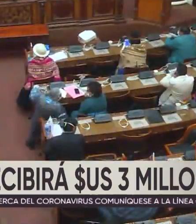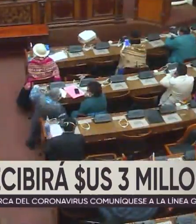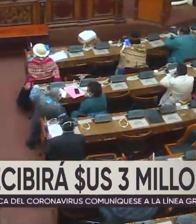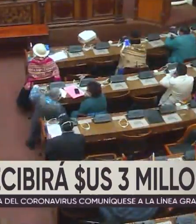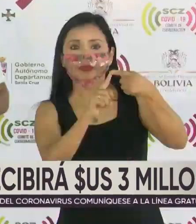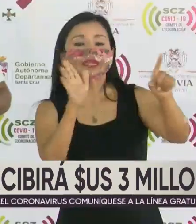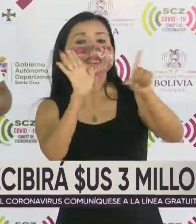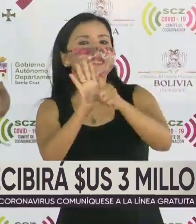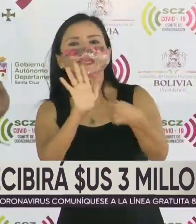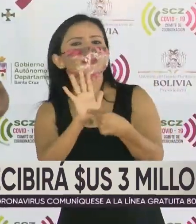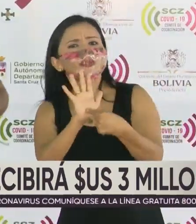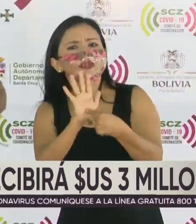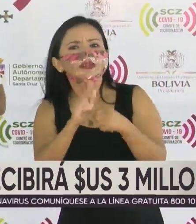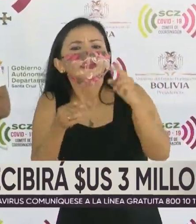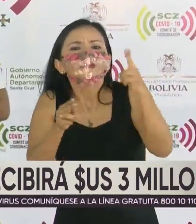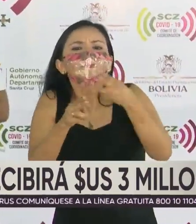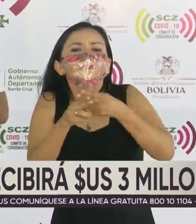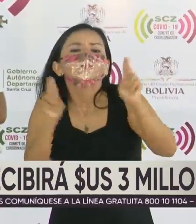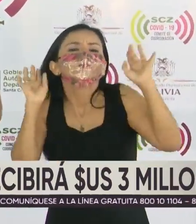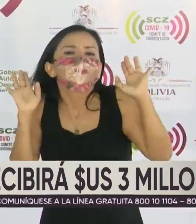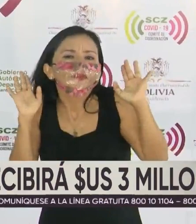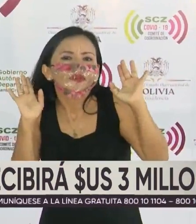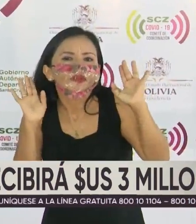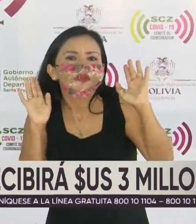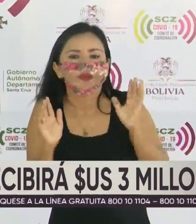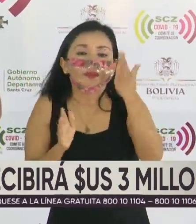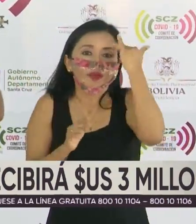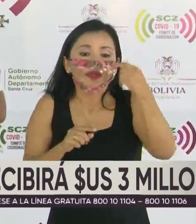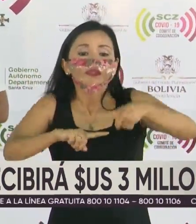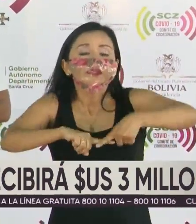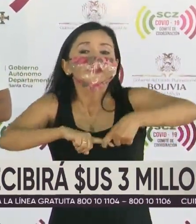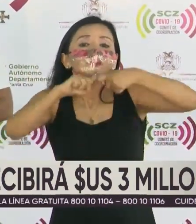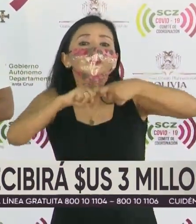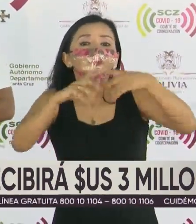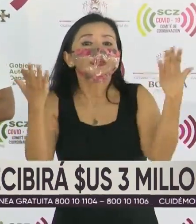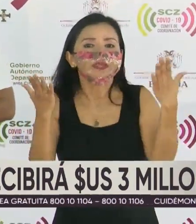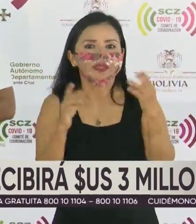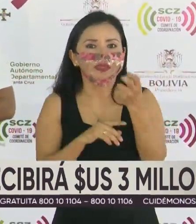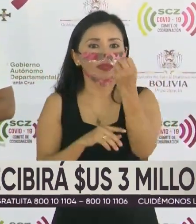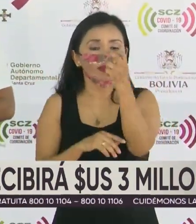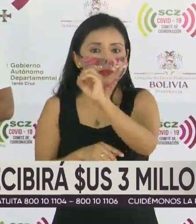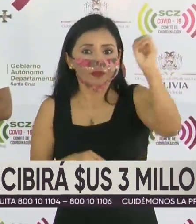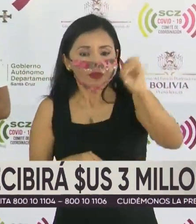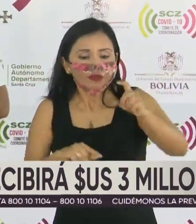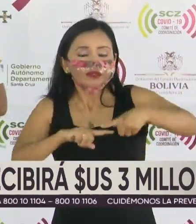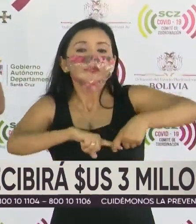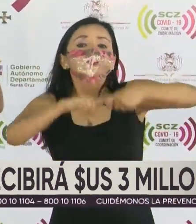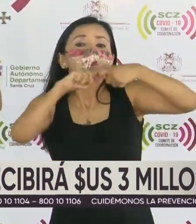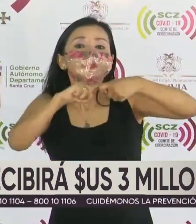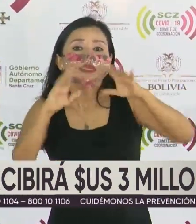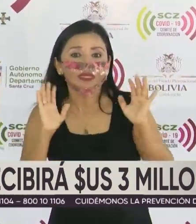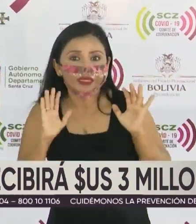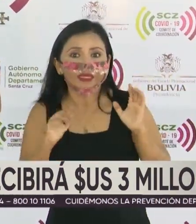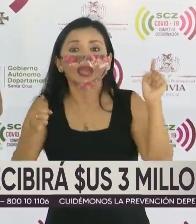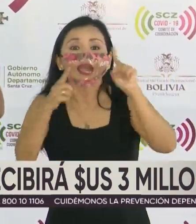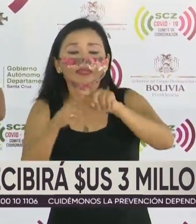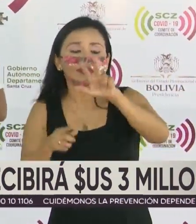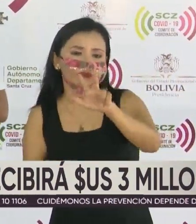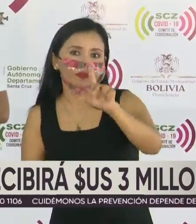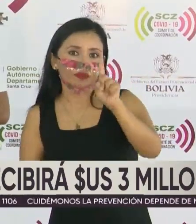una ley temporal, se han suspendido los aportes del 12% de la confiscación hasta el